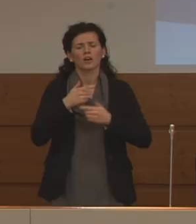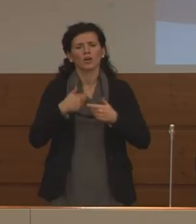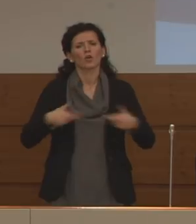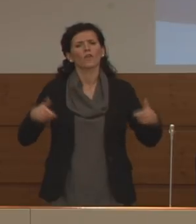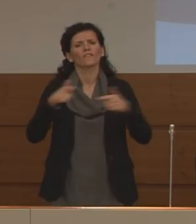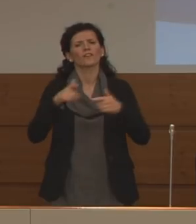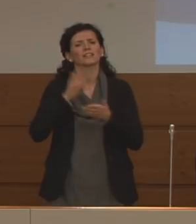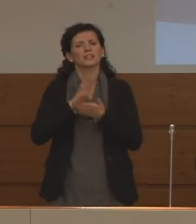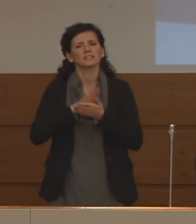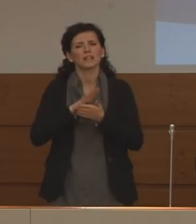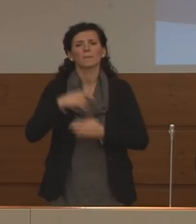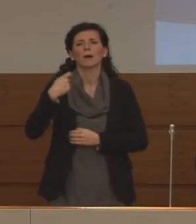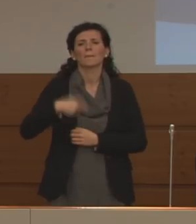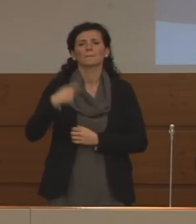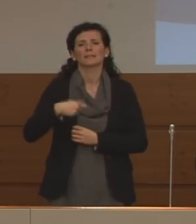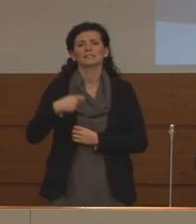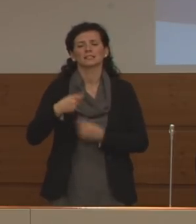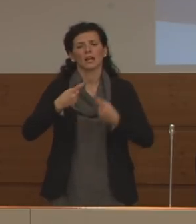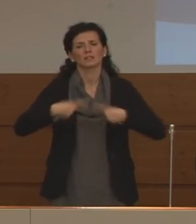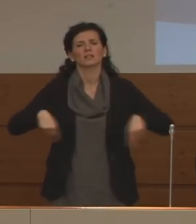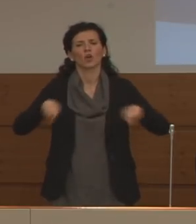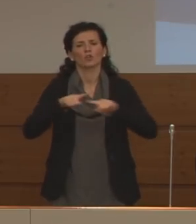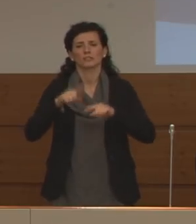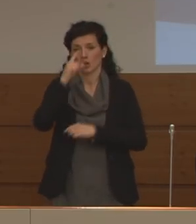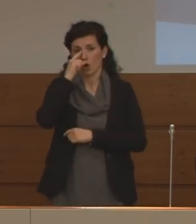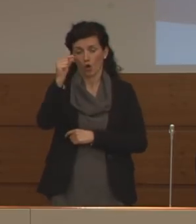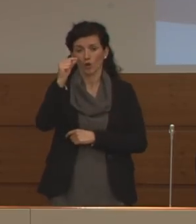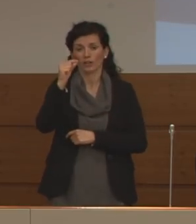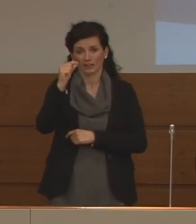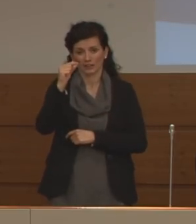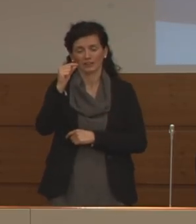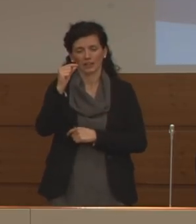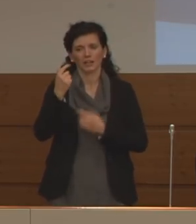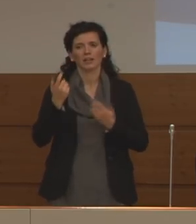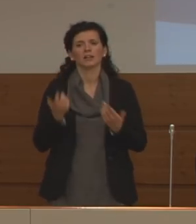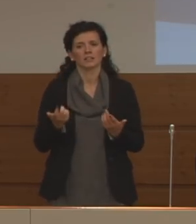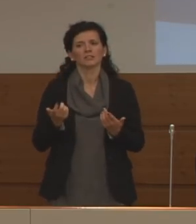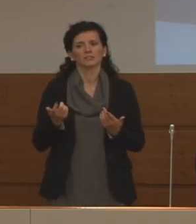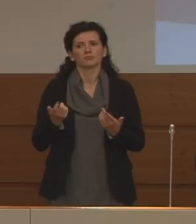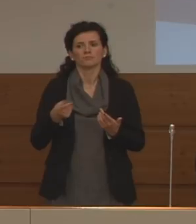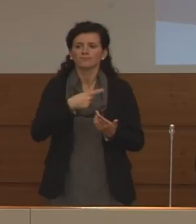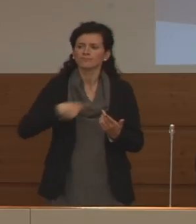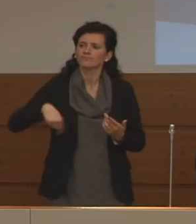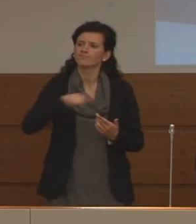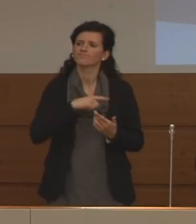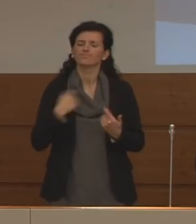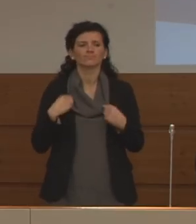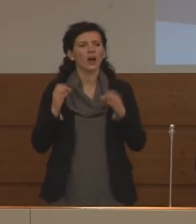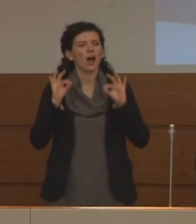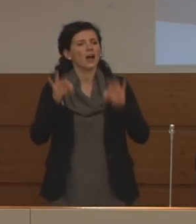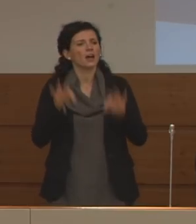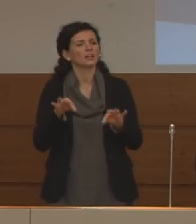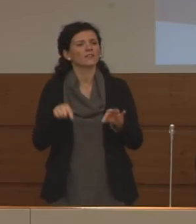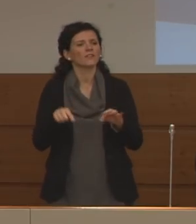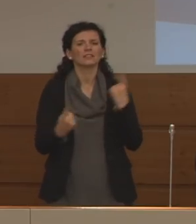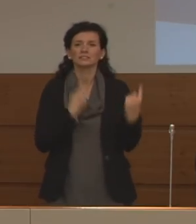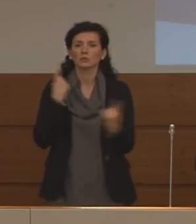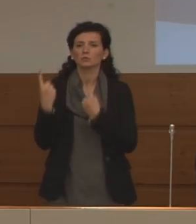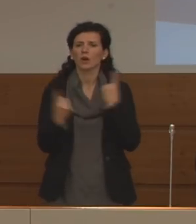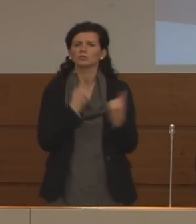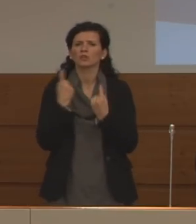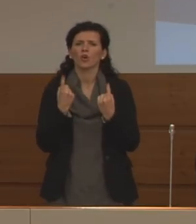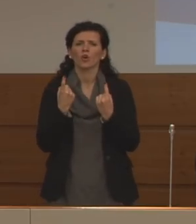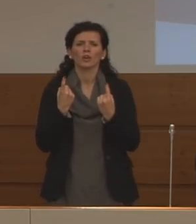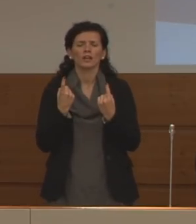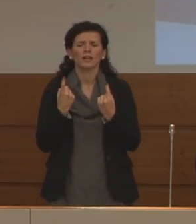dal presidente del consiglio con te siamo un po arrivati al massimo di quelle che